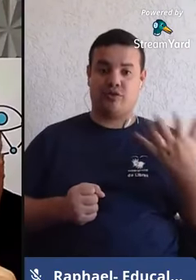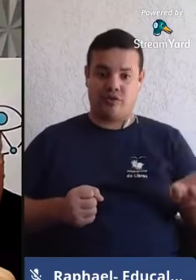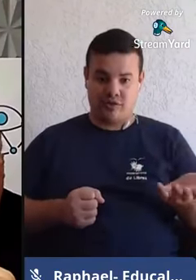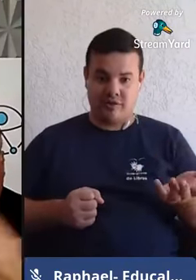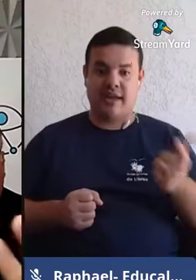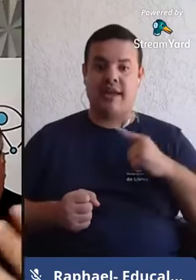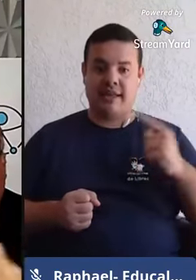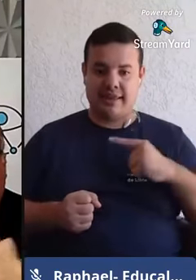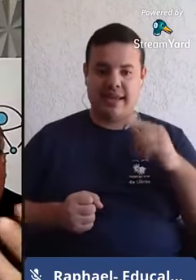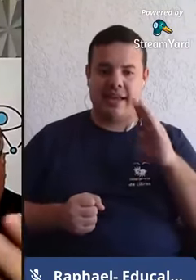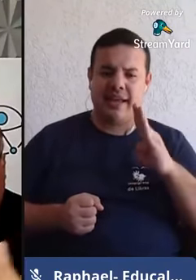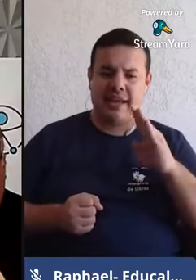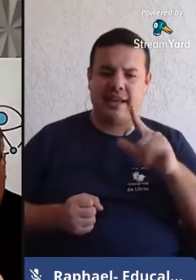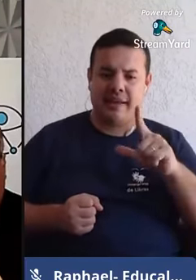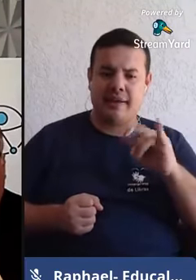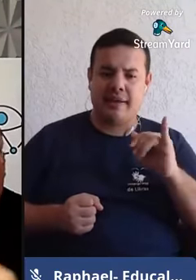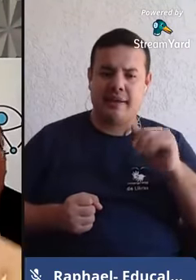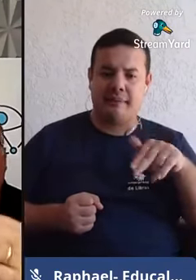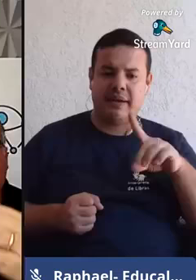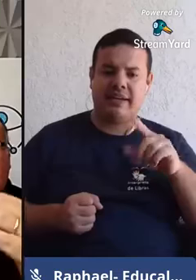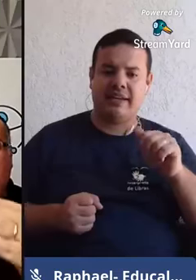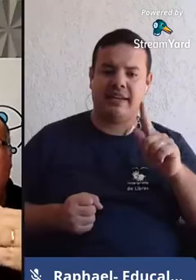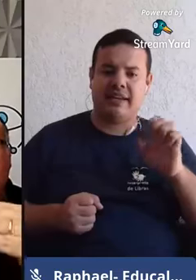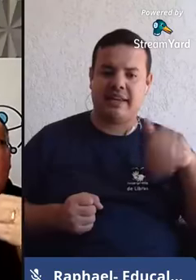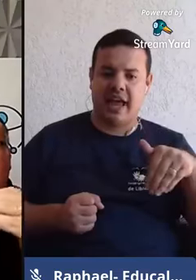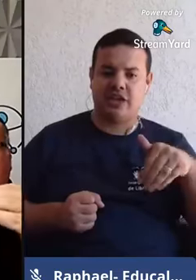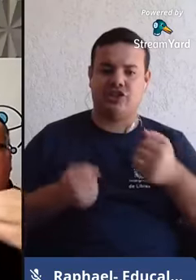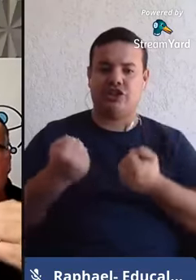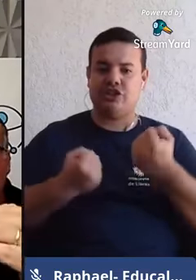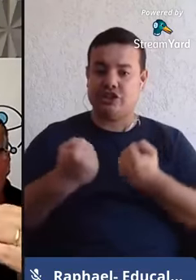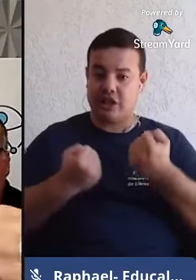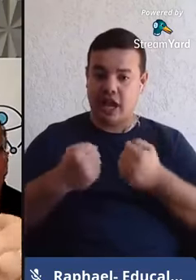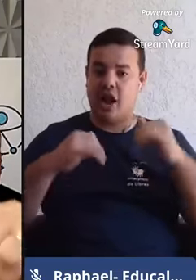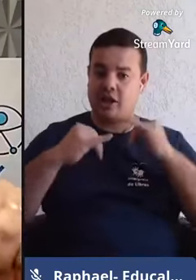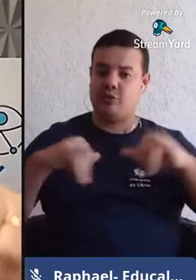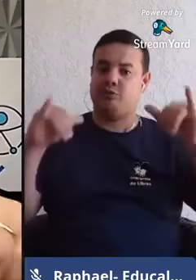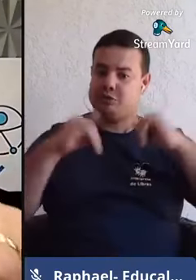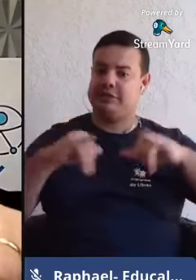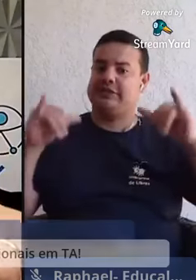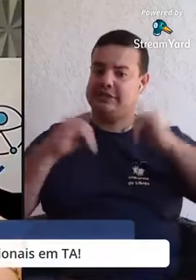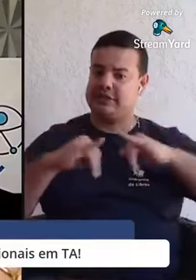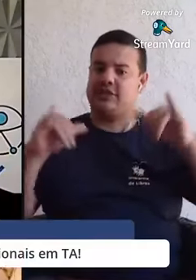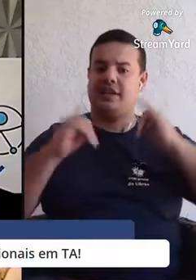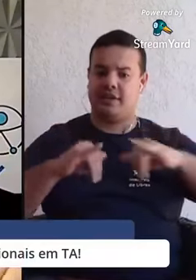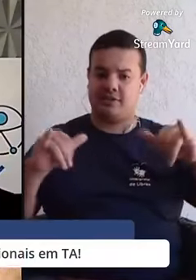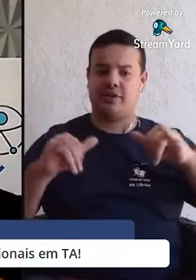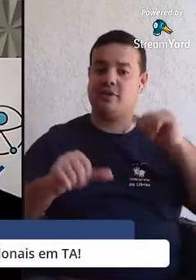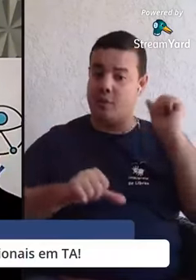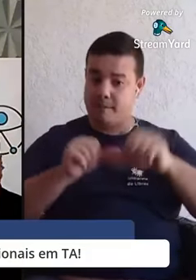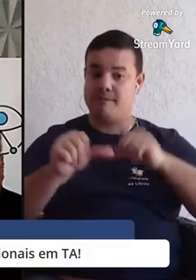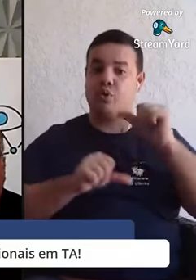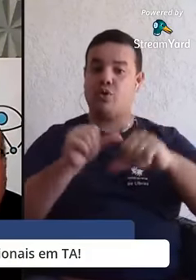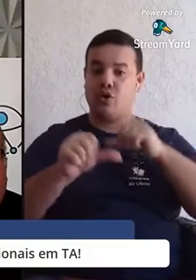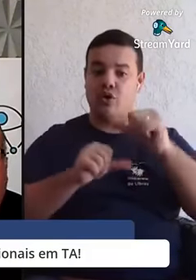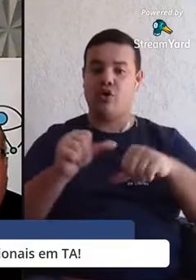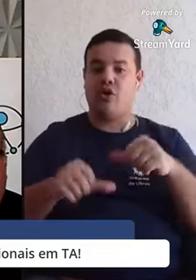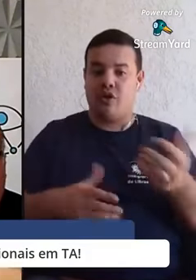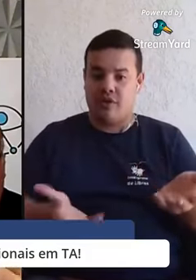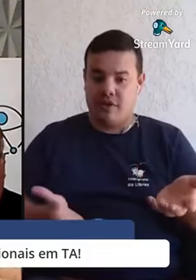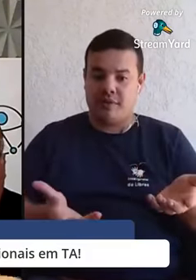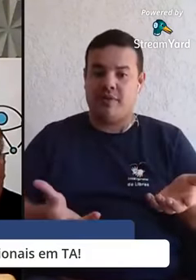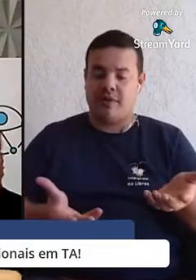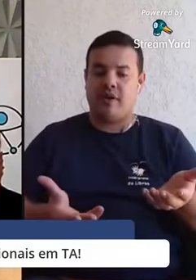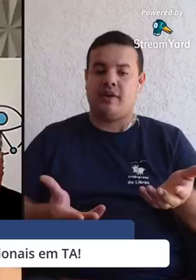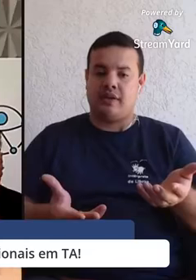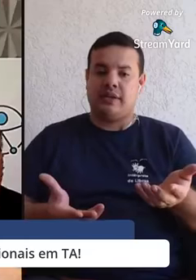automóvel anunciando na revista e participando. Então, hoje você vê que o mercado mudou um pouco, mas você não encontra ainda, Cid, a gente não encontra ainda,